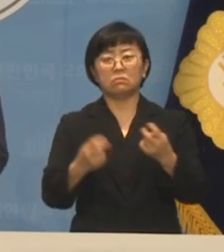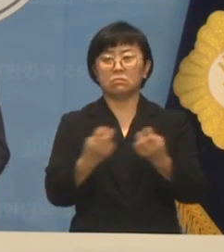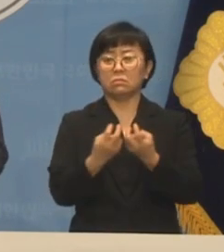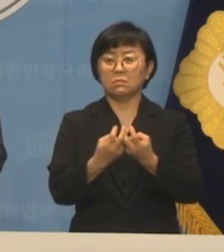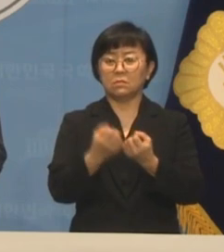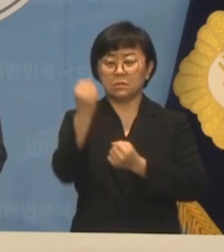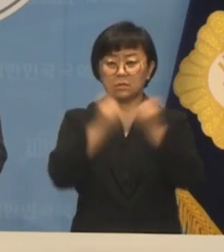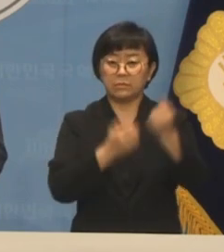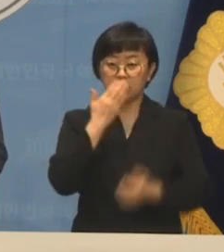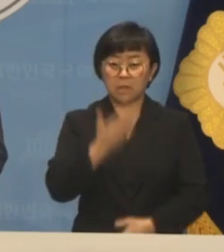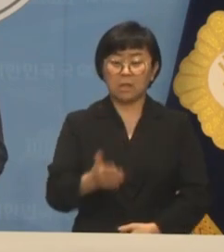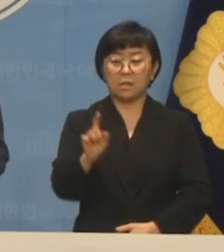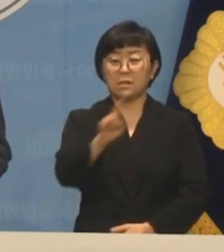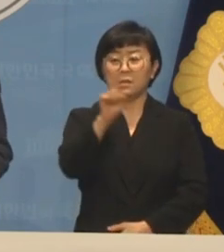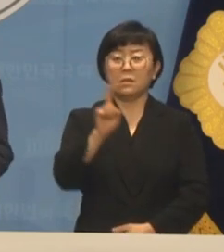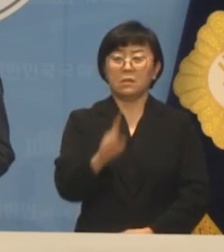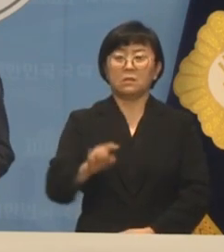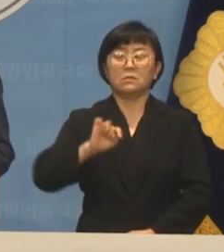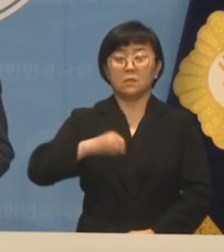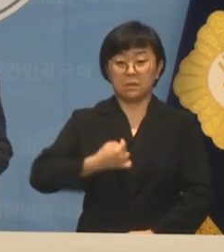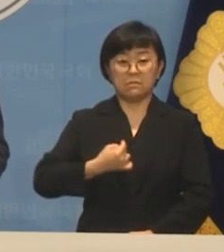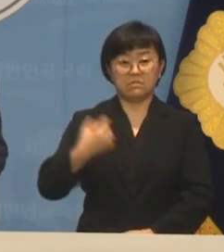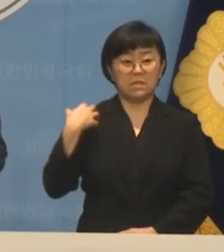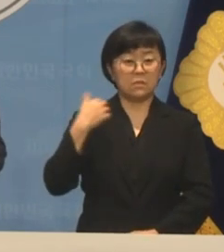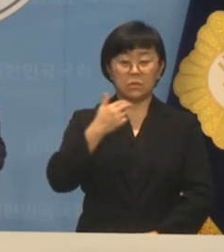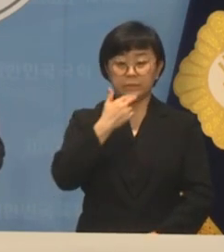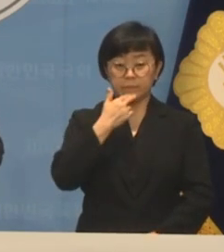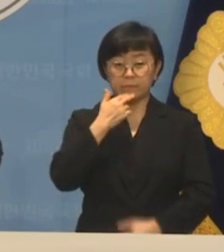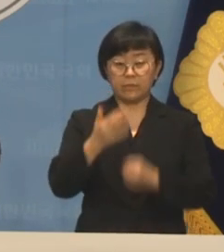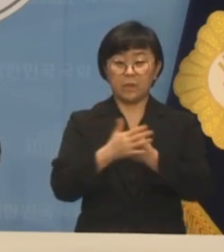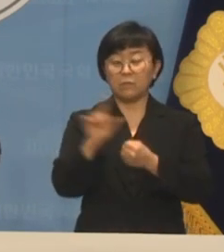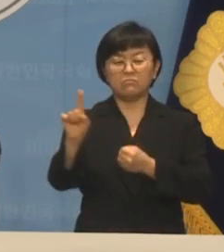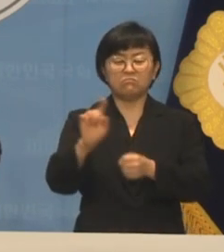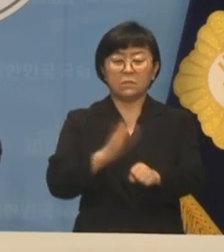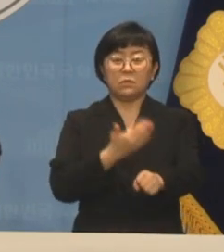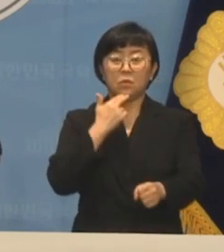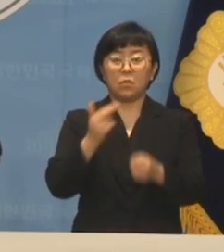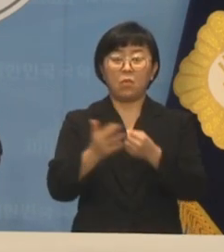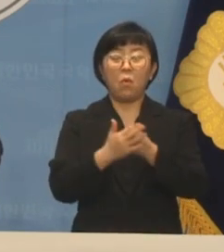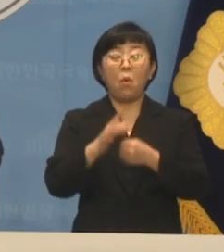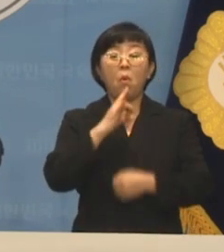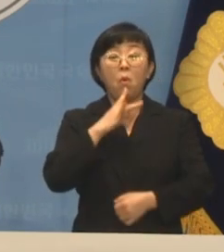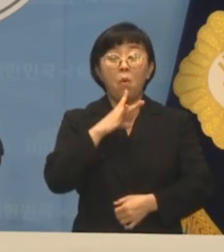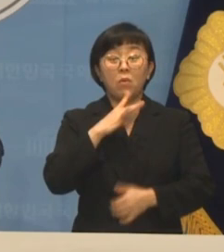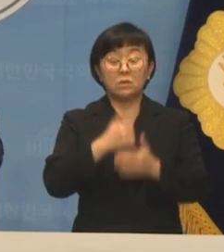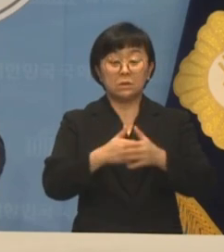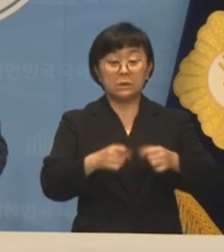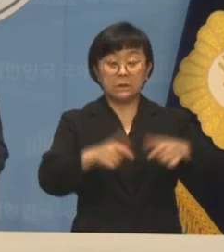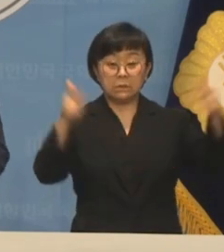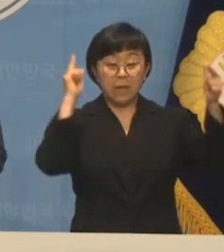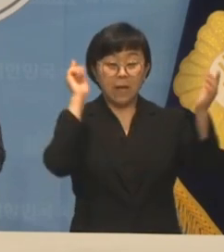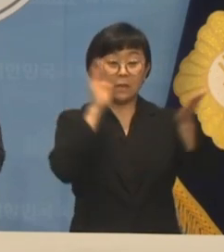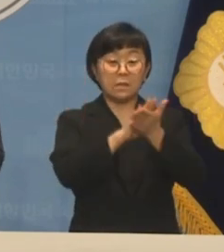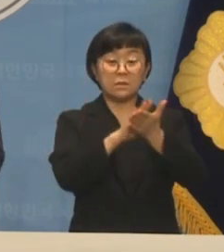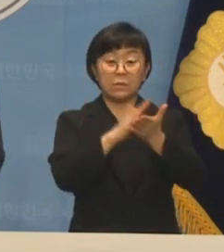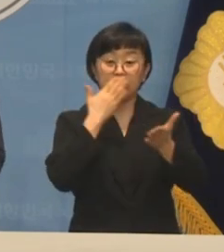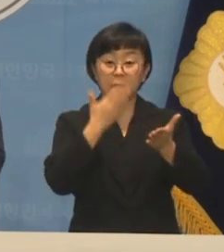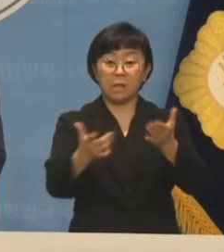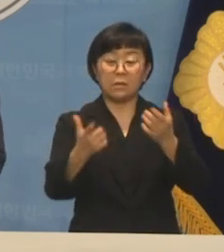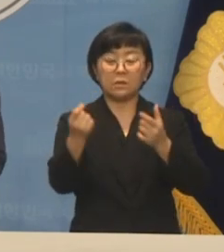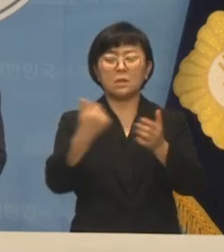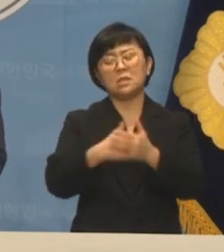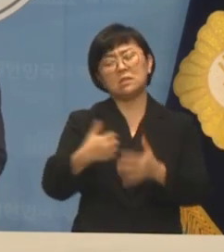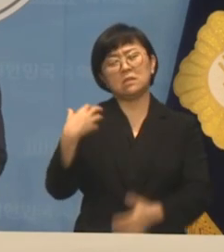설득할 것인지, 자신들은 아무 책임도 지지 않고 아무 잘못도 없고 오로지 늘리면 알아서 될 거라고 하는